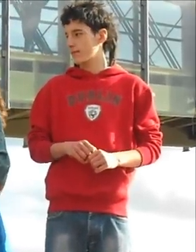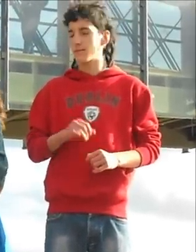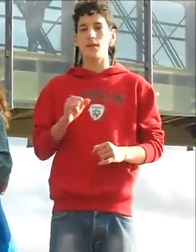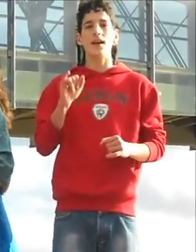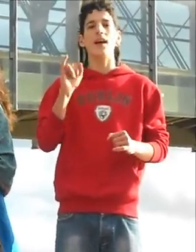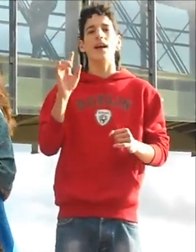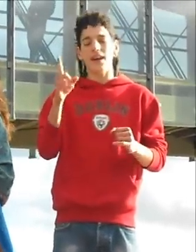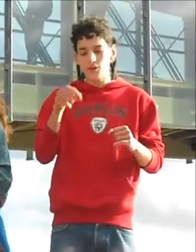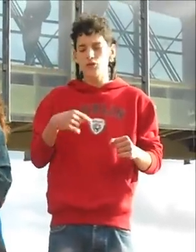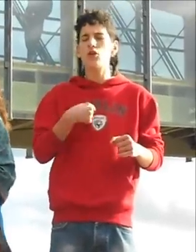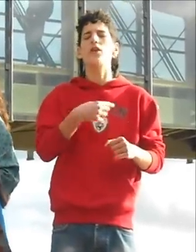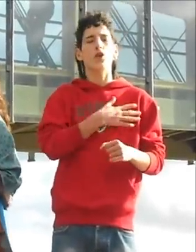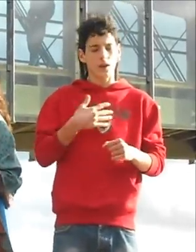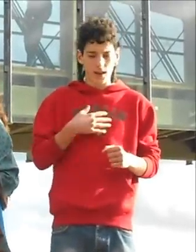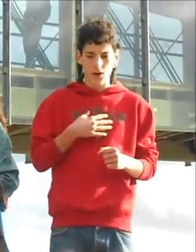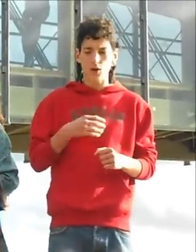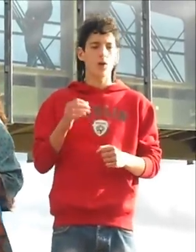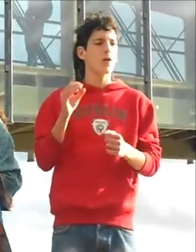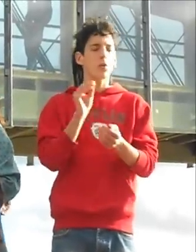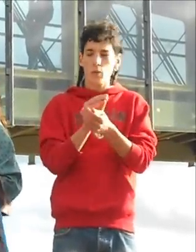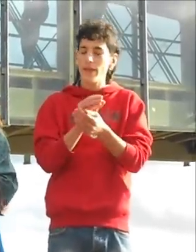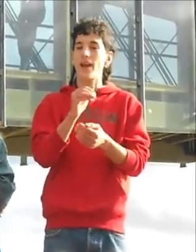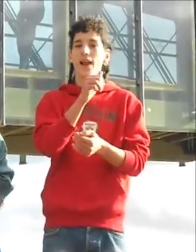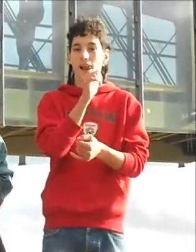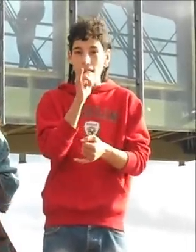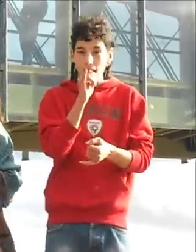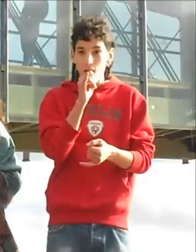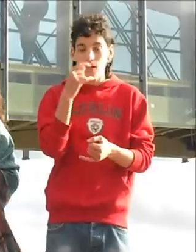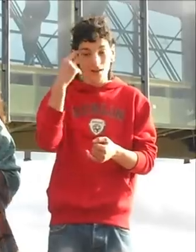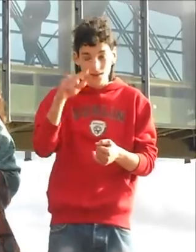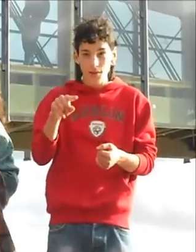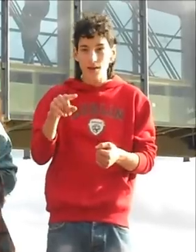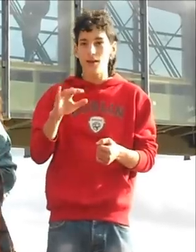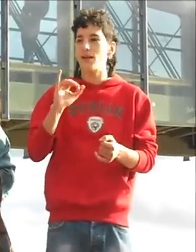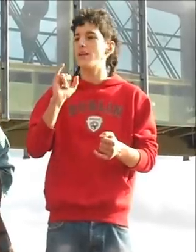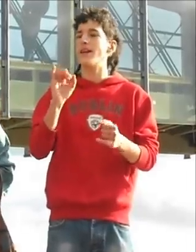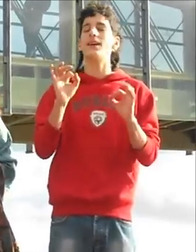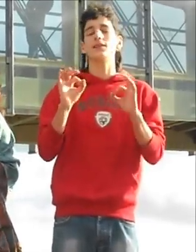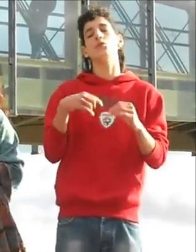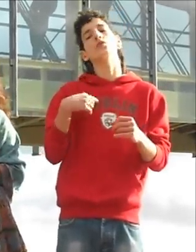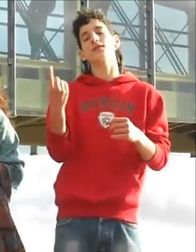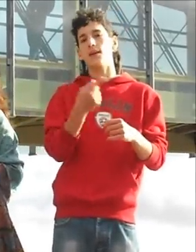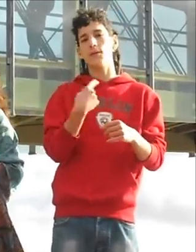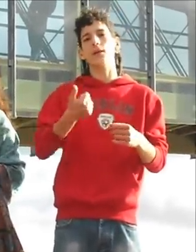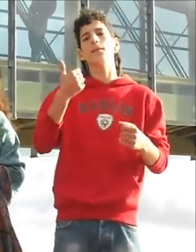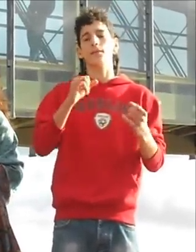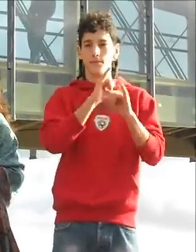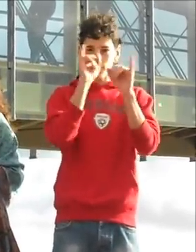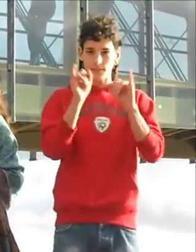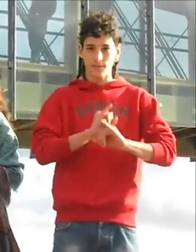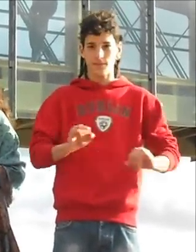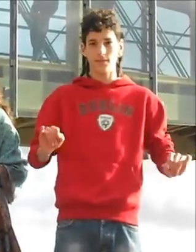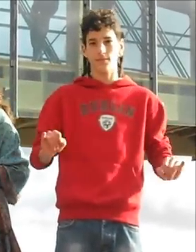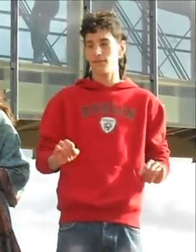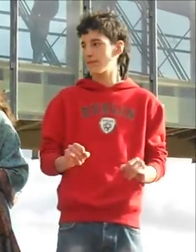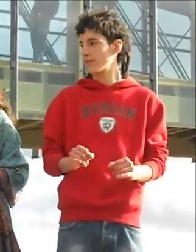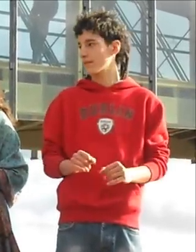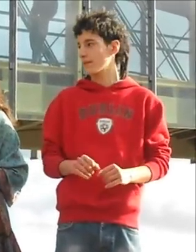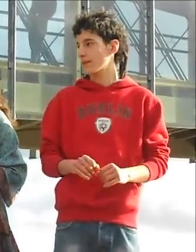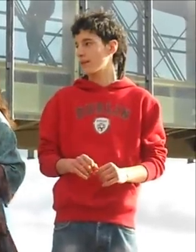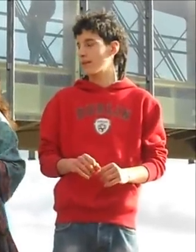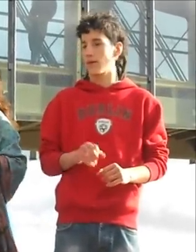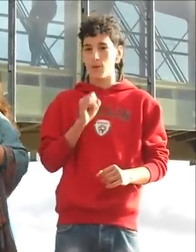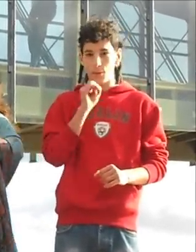Hau zera nire naia, ura zaintzen jakin dezagula, gure bizitza izan dadin, zorion zua eta laia.